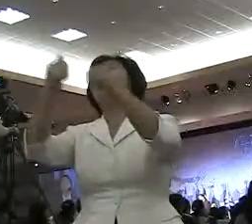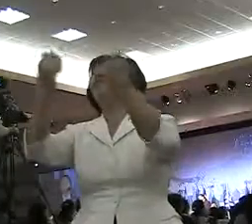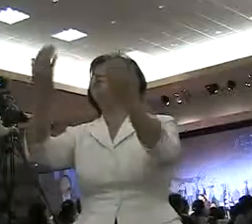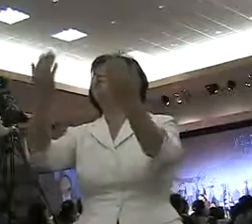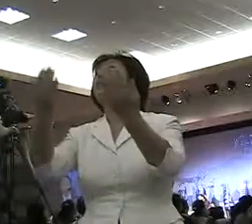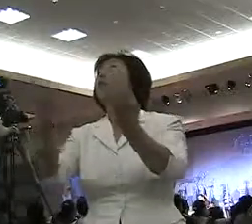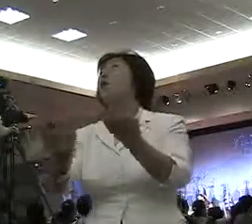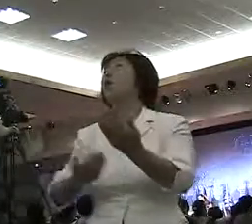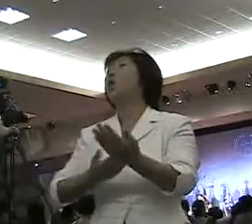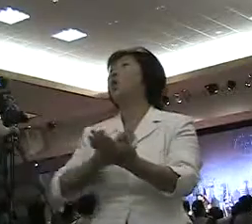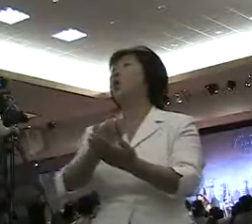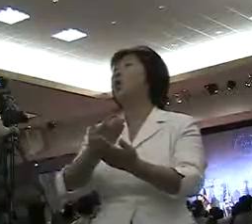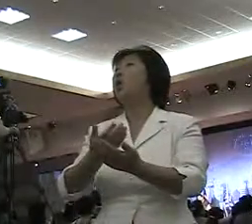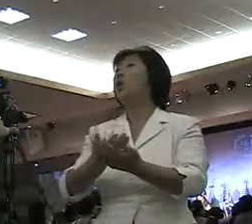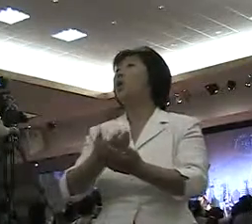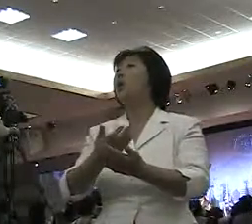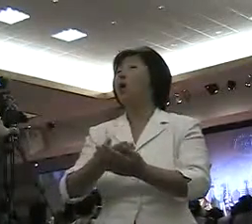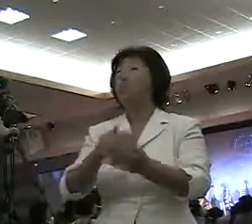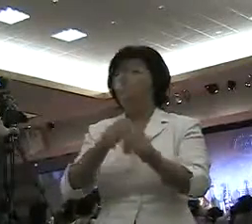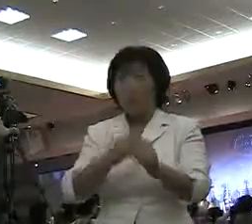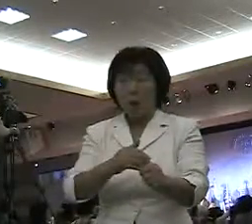기억하게 하소서.